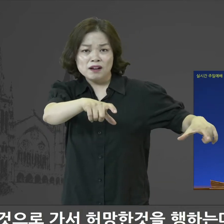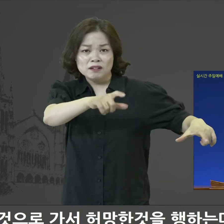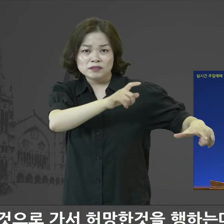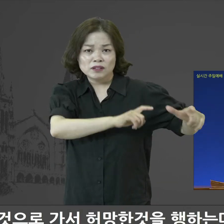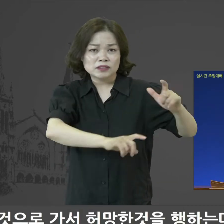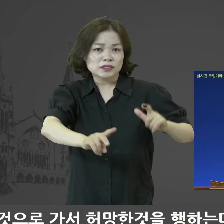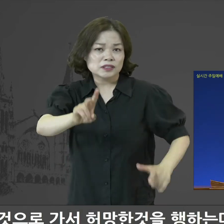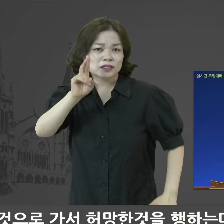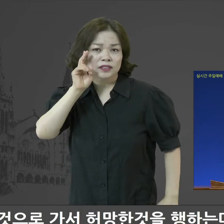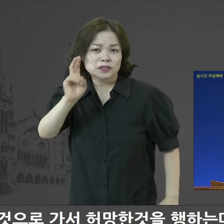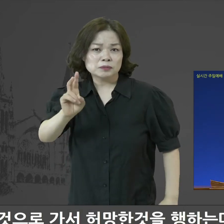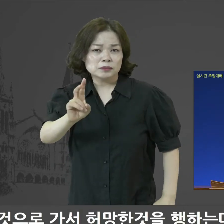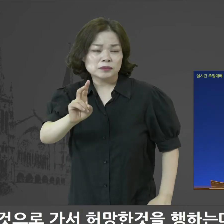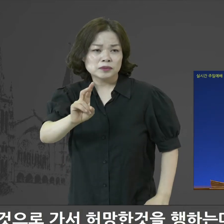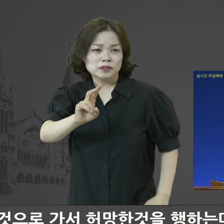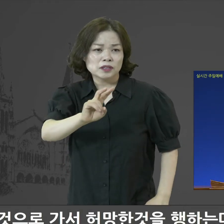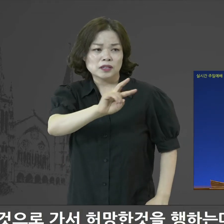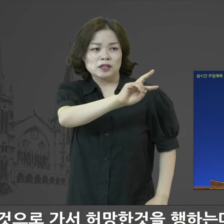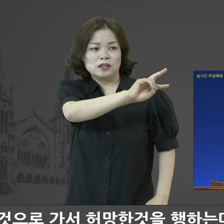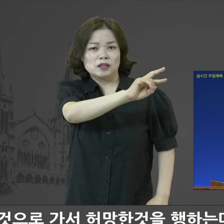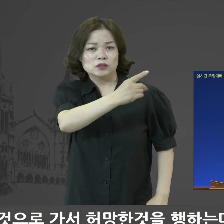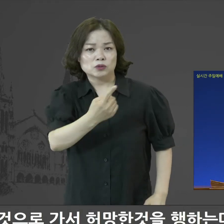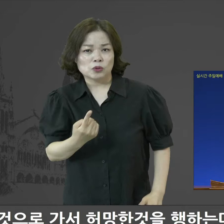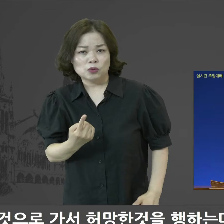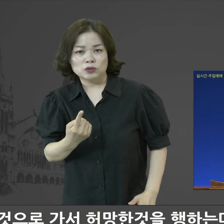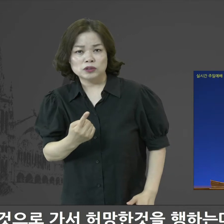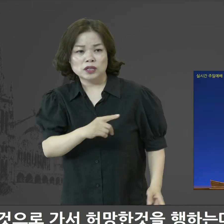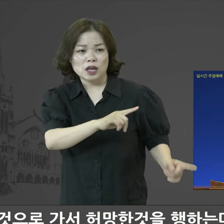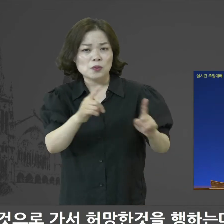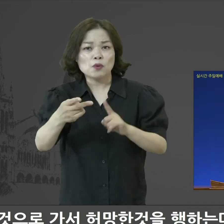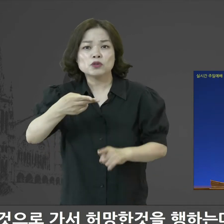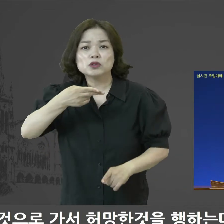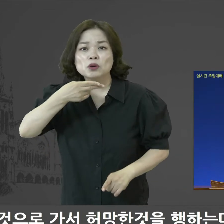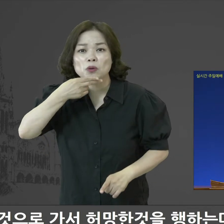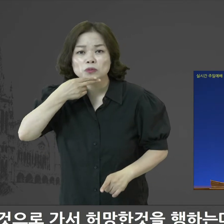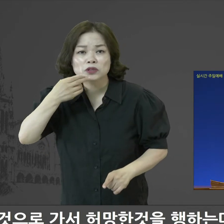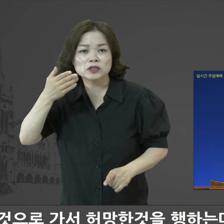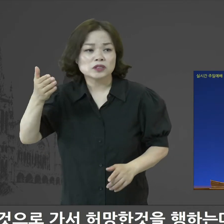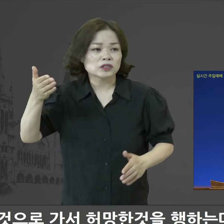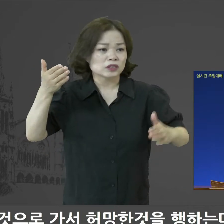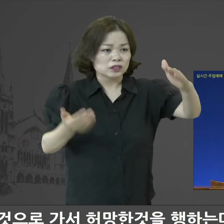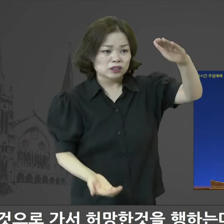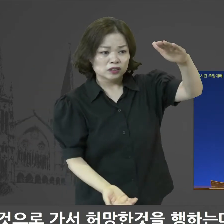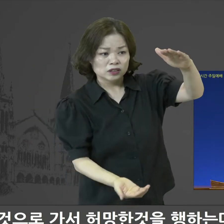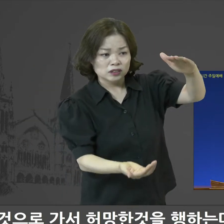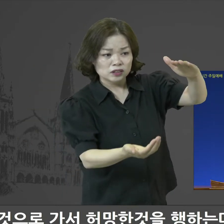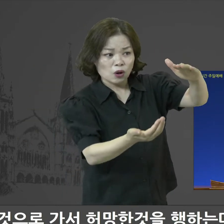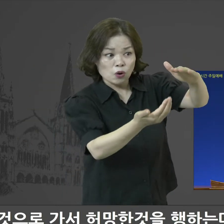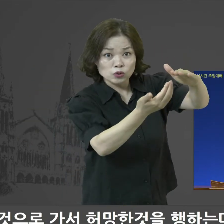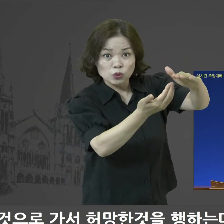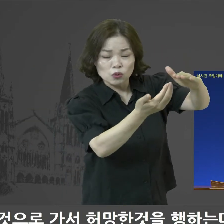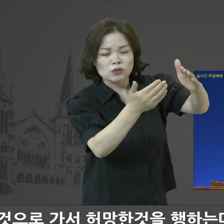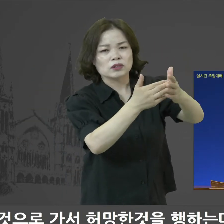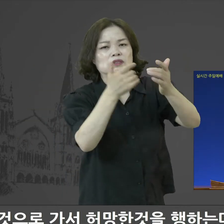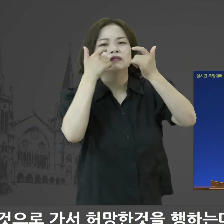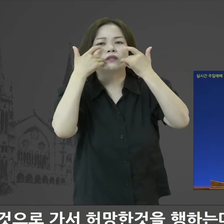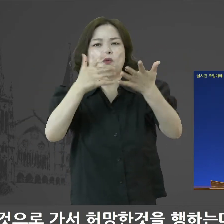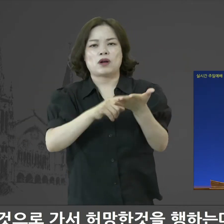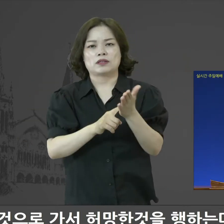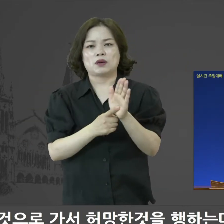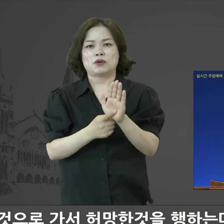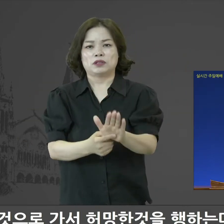점점 돌이킬 수 없는 경지까지 악화되는가, 그 과정을 매우 생생하게 보여주고